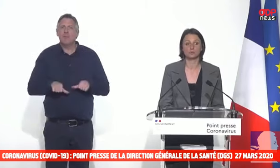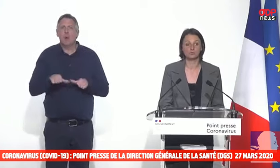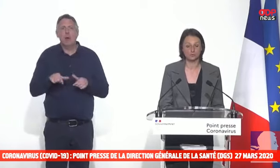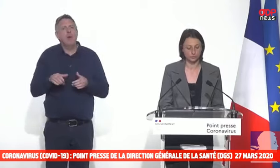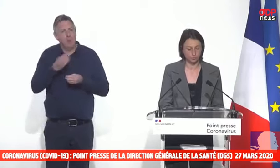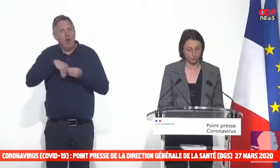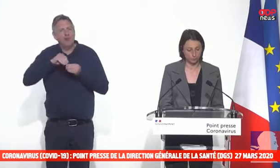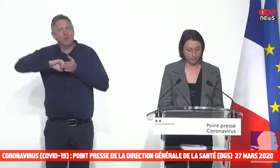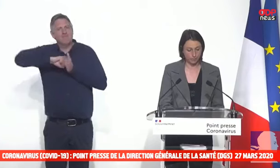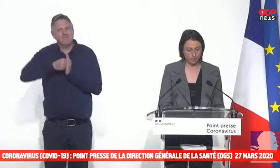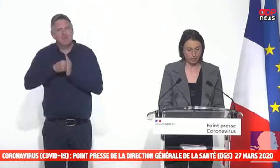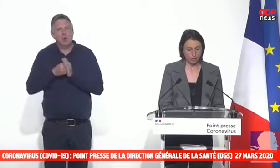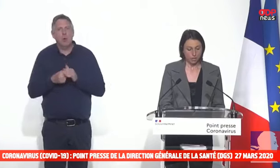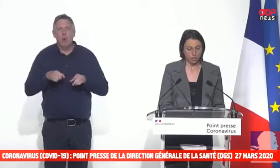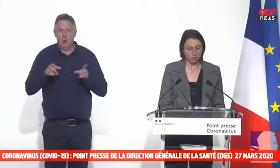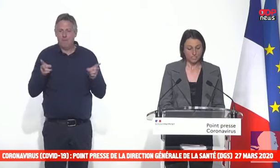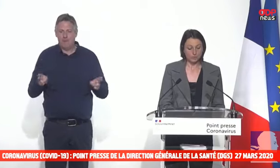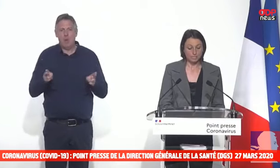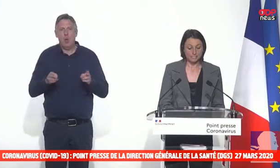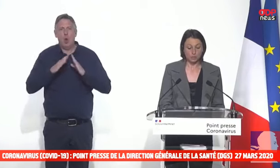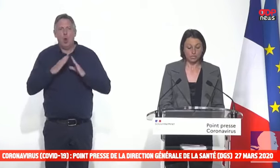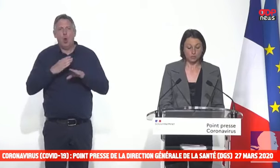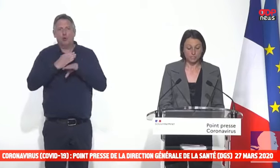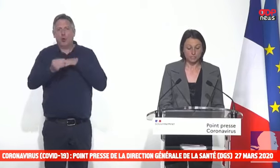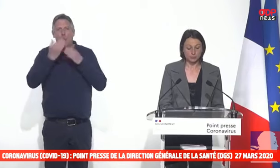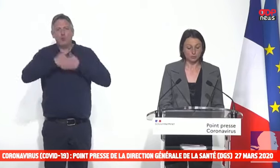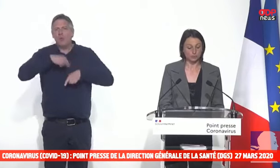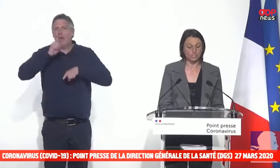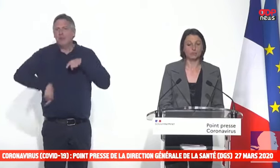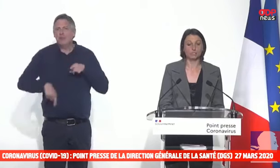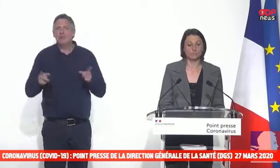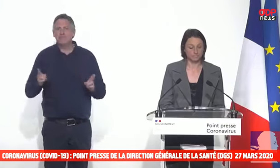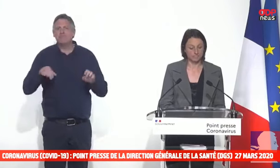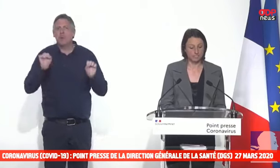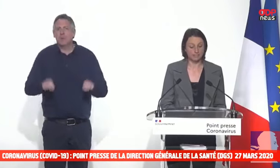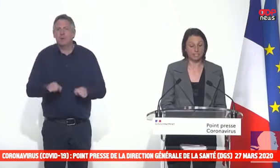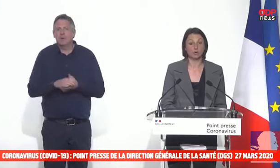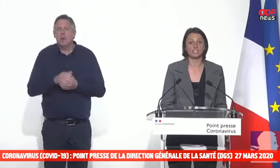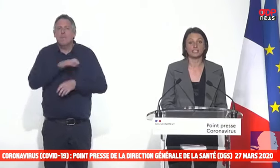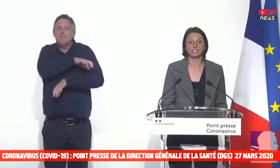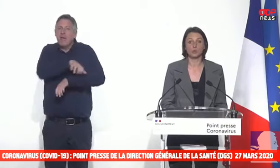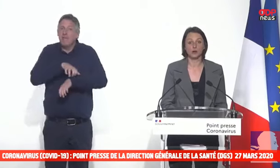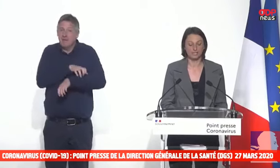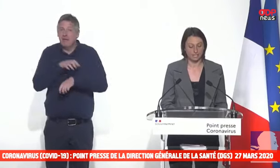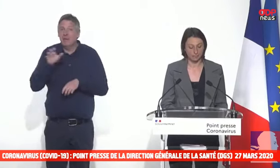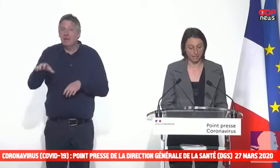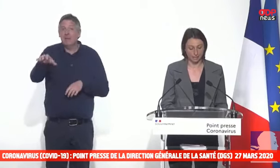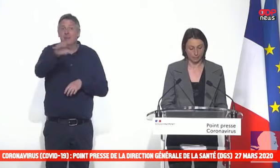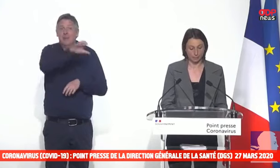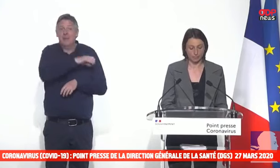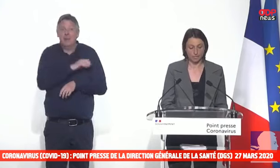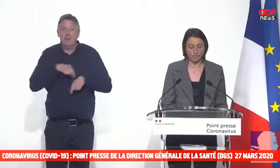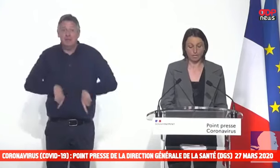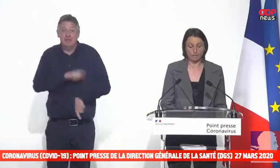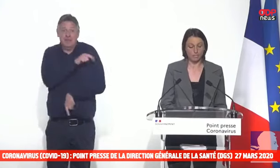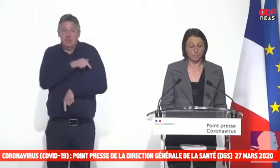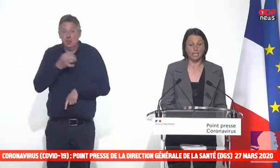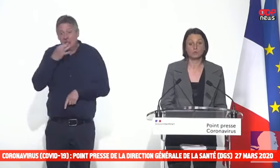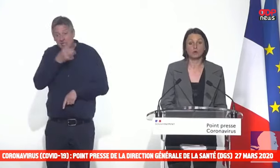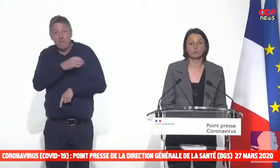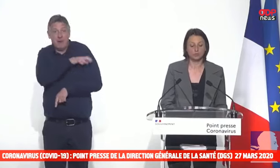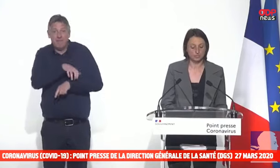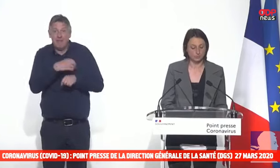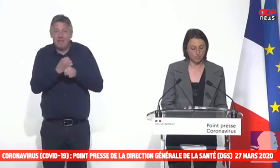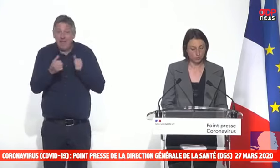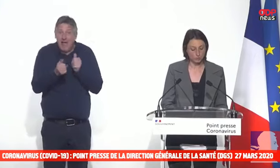matière de couvre-feu. Le ministre de l'Intérieur a souhaité pour ce faire que les préfets travaillent en lien étroit avec les maires. Les maires sont